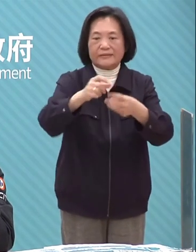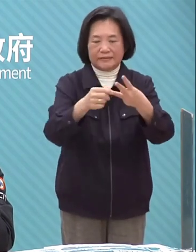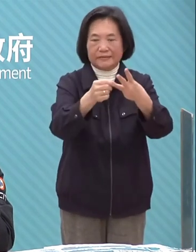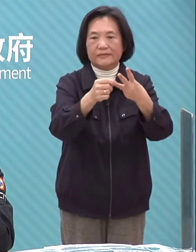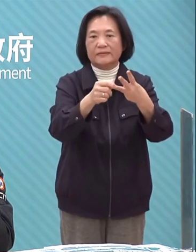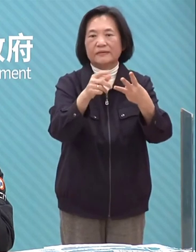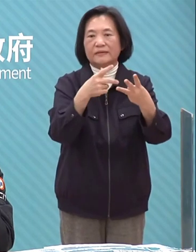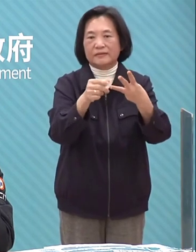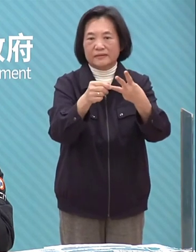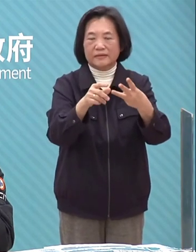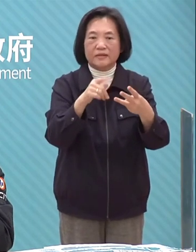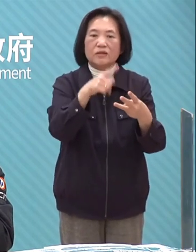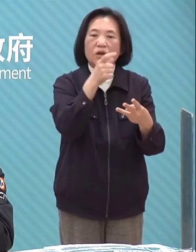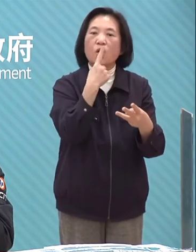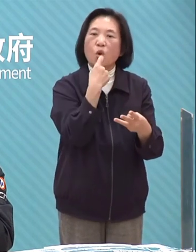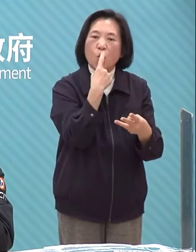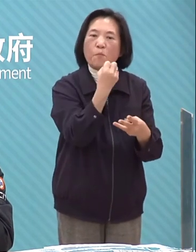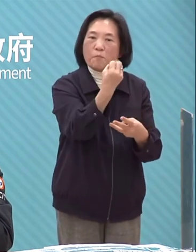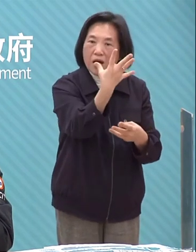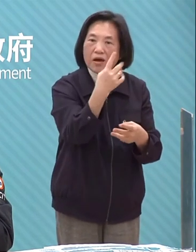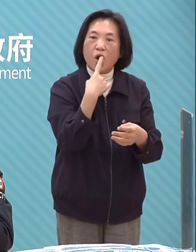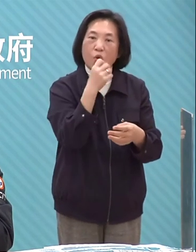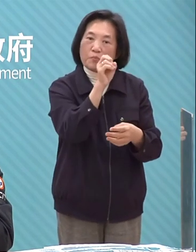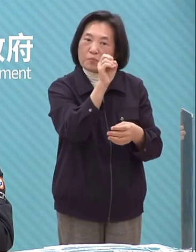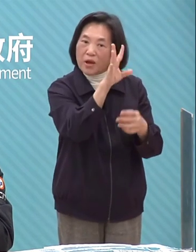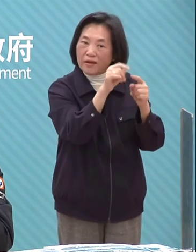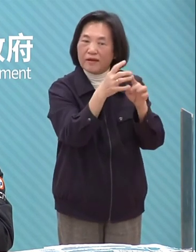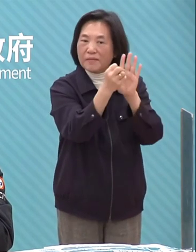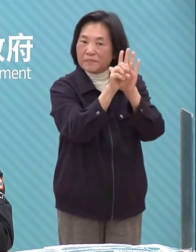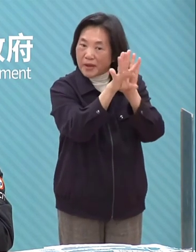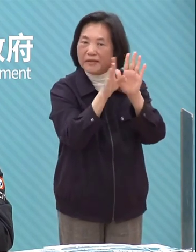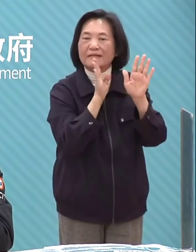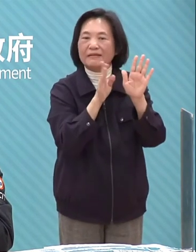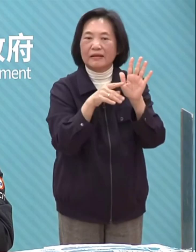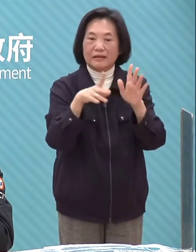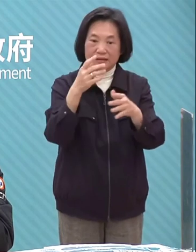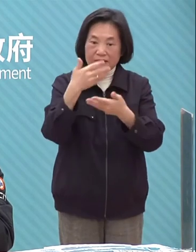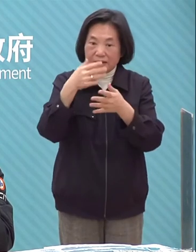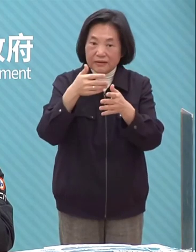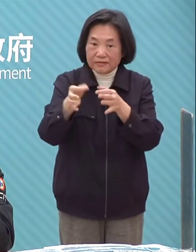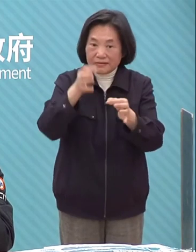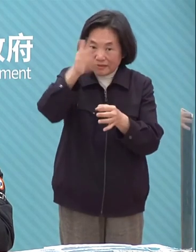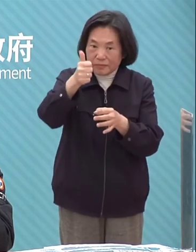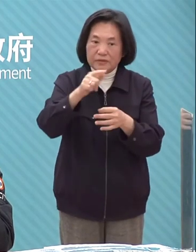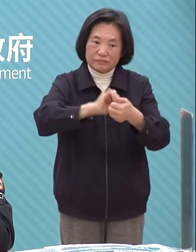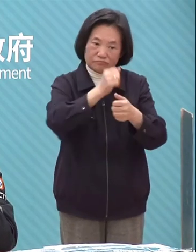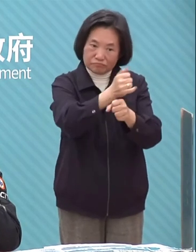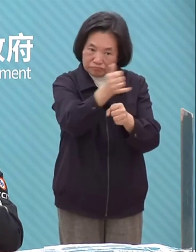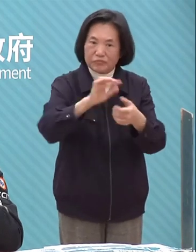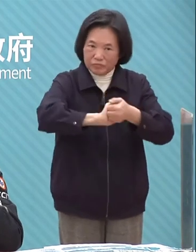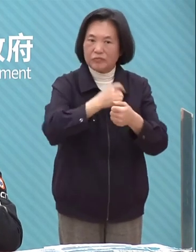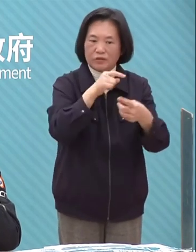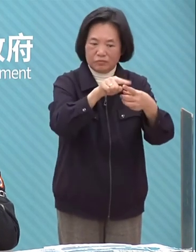台湾定义的所谓绿灯这个餐厅的老板，你要确定你的员工做到这种程度，第一点。第